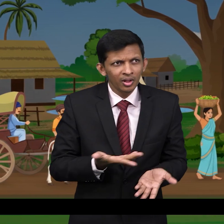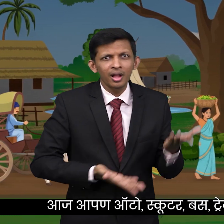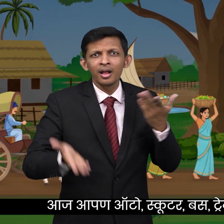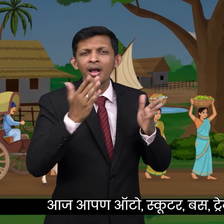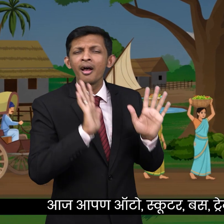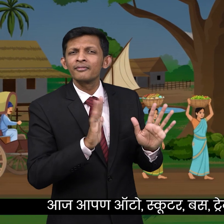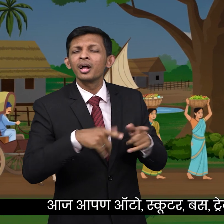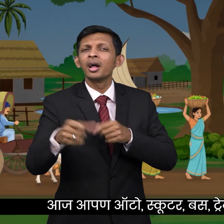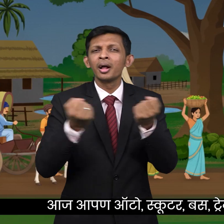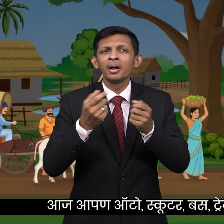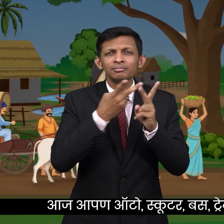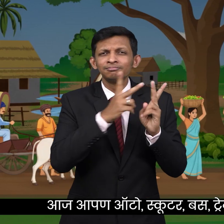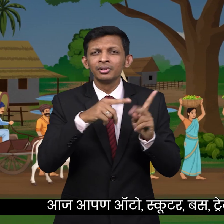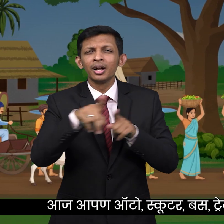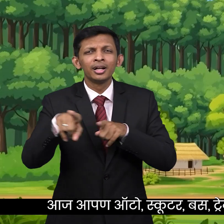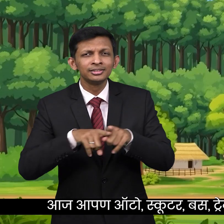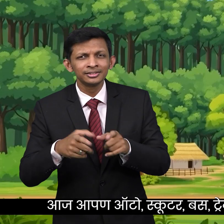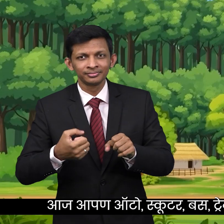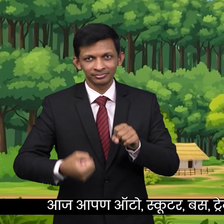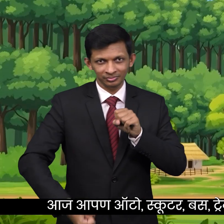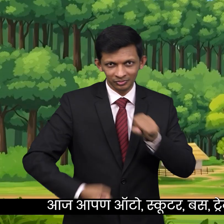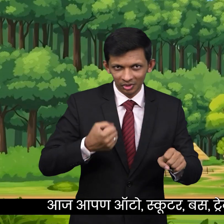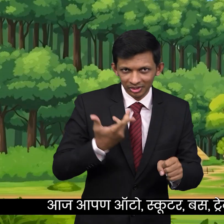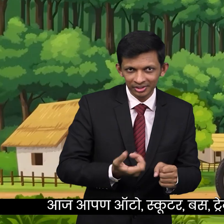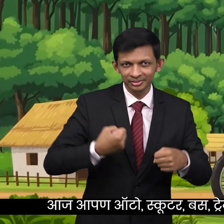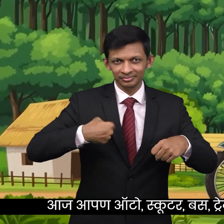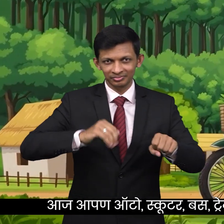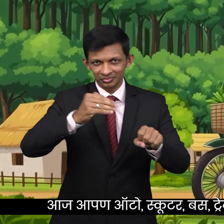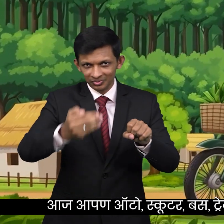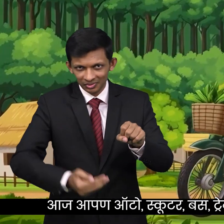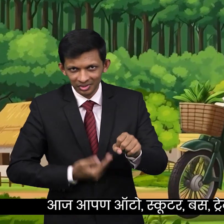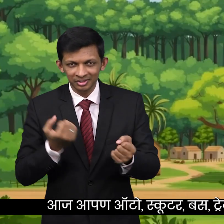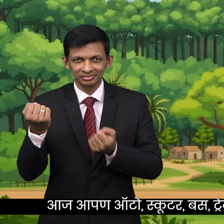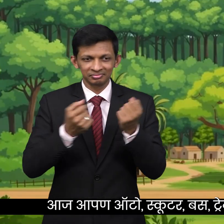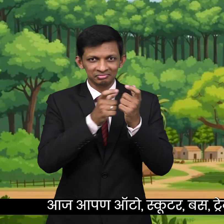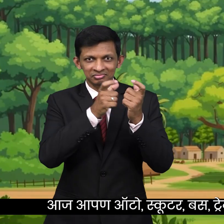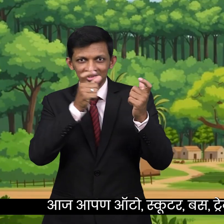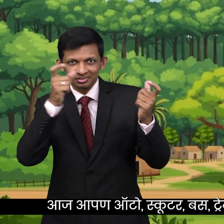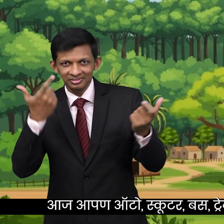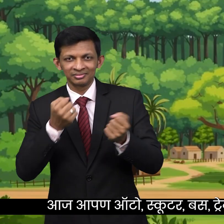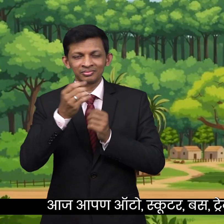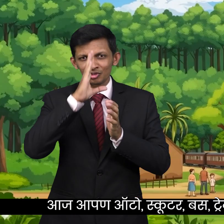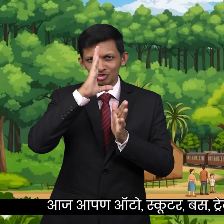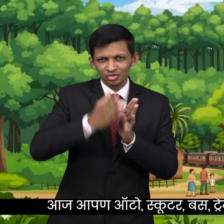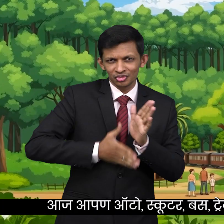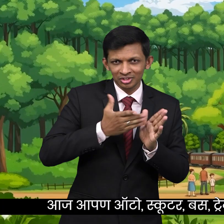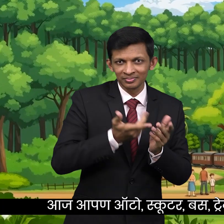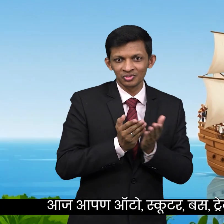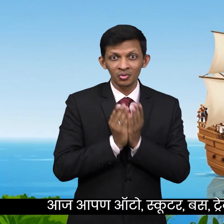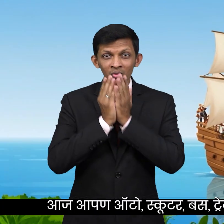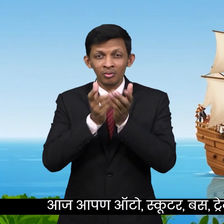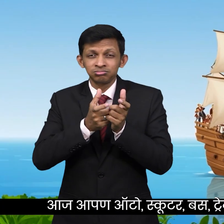मुलांनो, आज आपण ऑटो, स्कूटर, बस, ट्रेन, जहाजे आणि